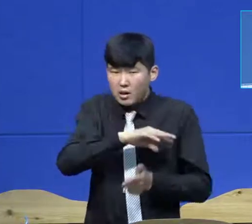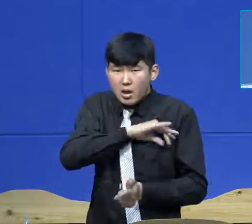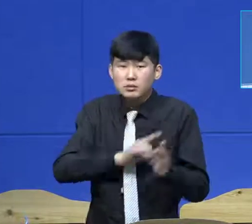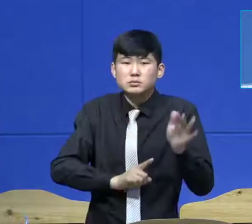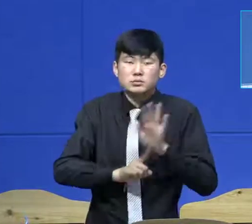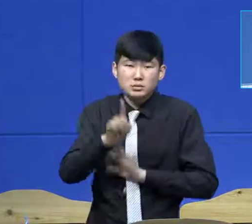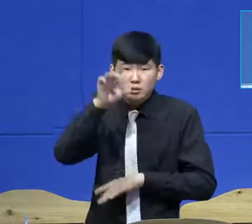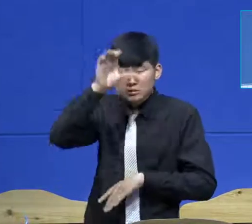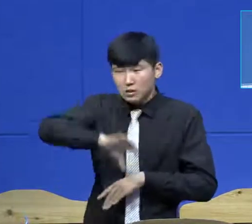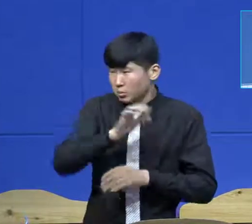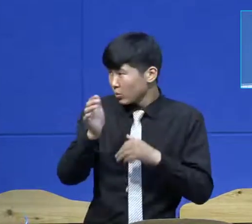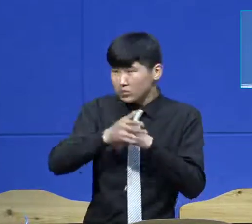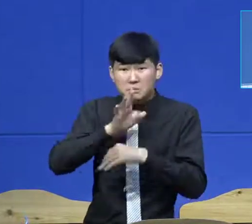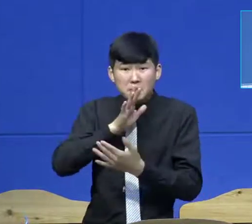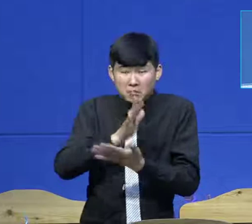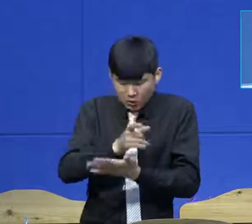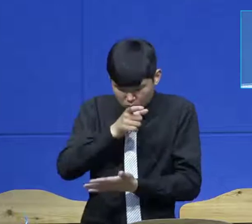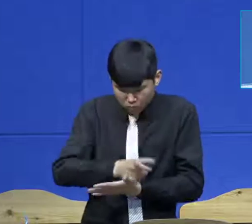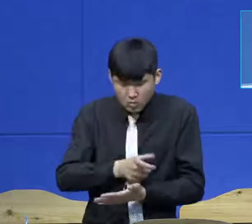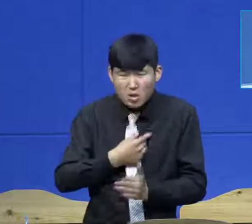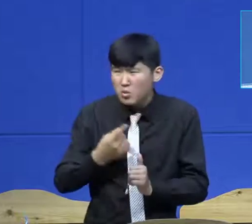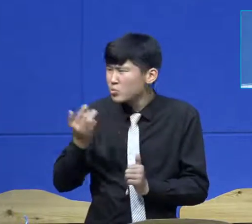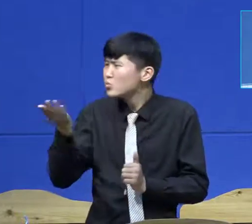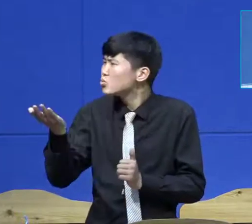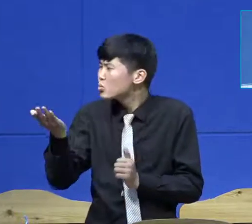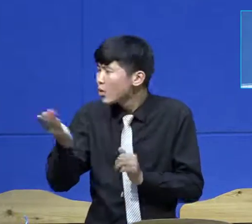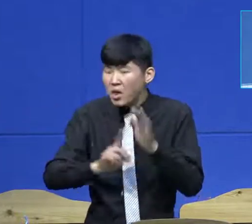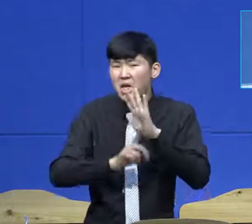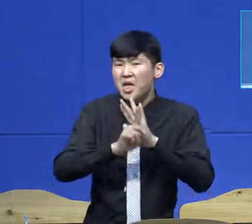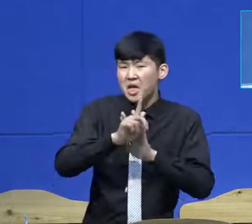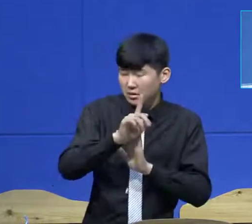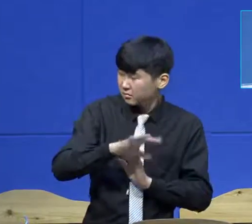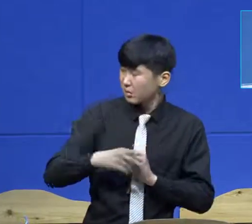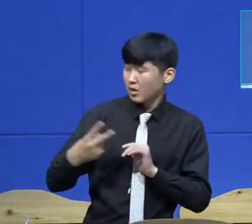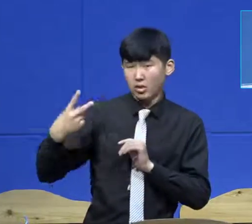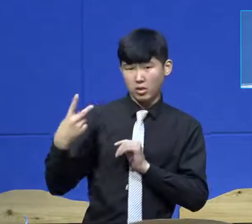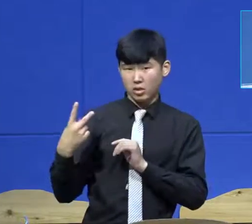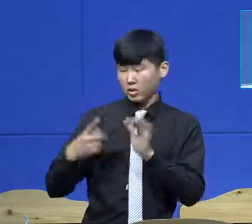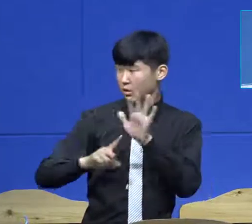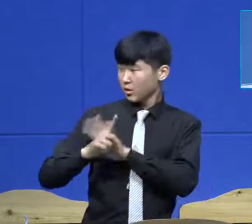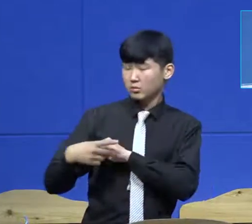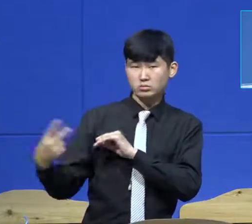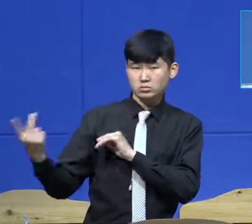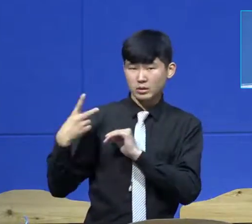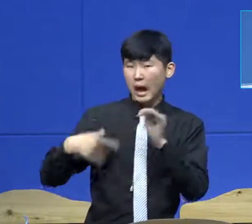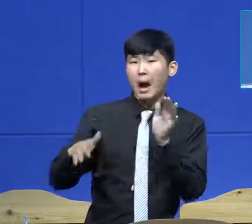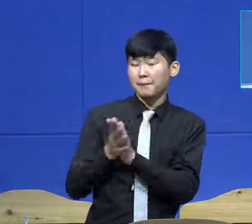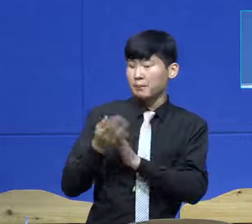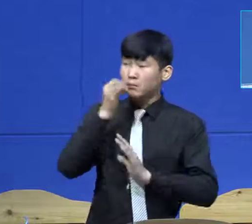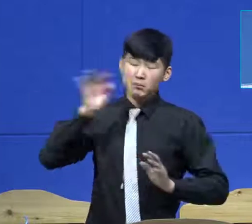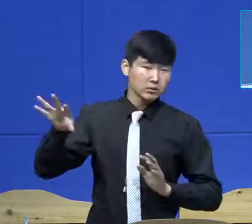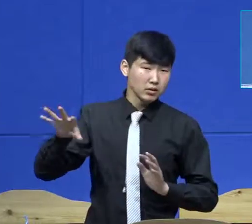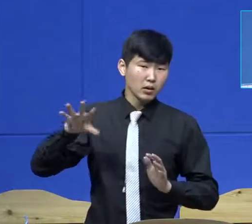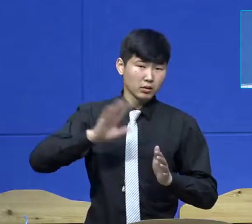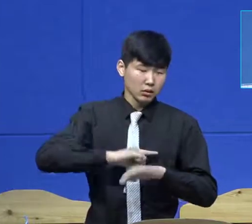Энэ загалмайдаа цовдлогдоод үхэх гэж байгаа энэ хүн хий юм бол ихэндээ нөгөө дээрэмчинтэйгээ хамт оромжилсан гэж Библиэл дээр гарч байгаа. Жонхон хугацаа өнгөрсний